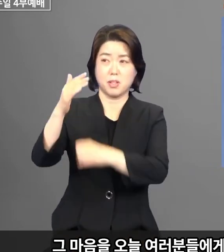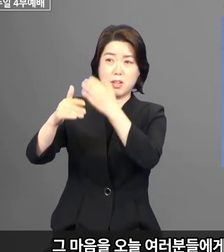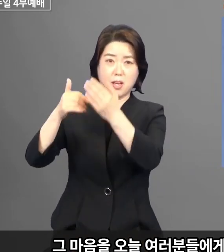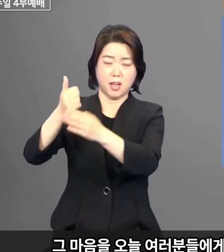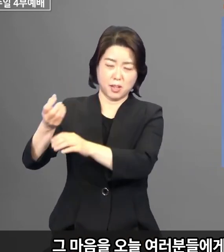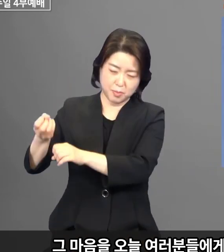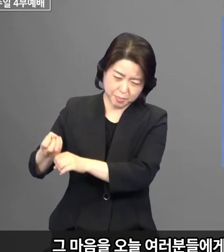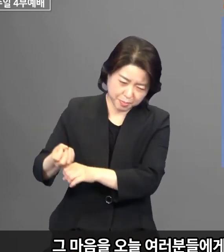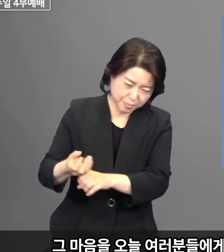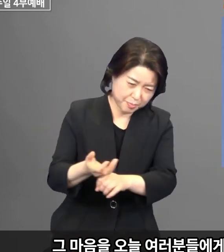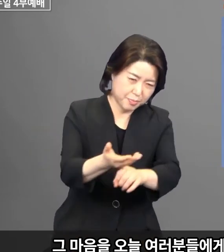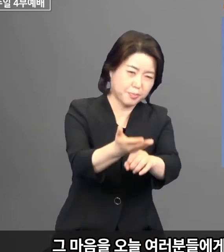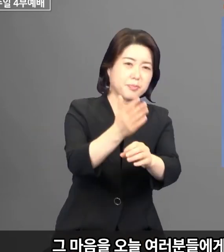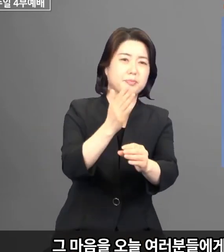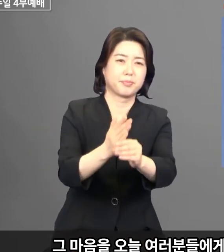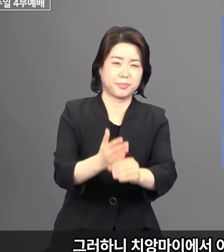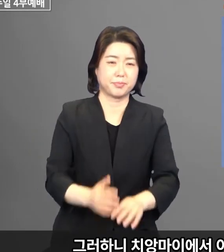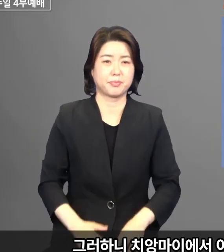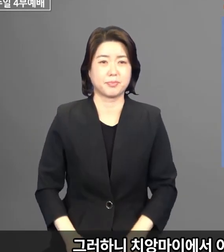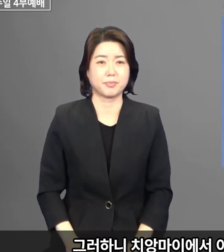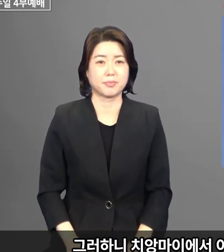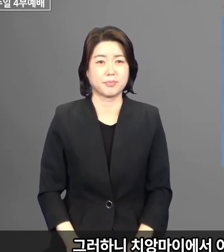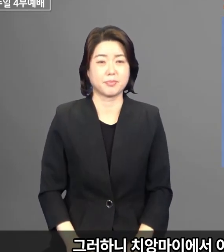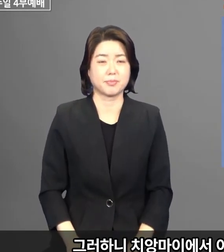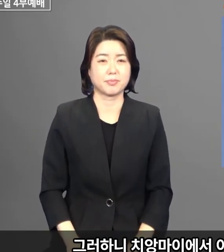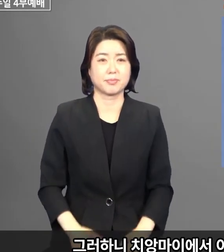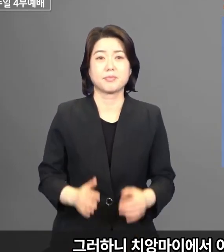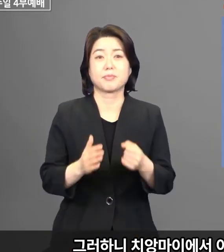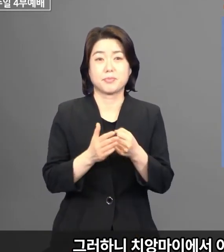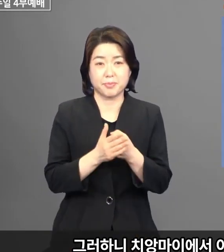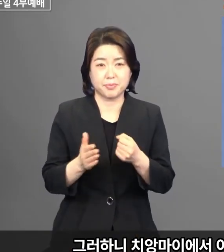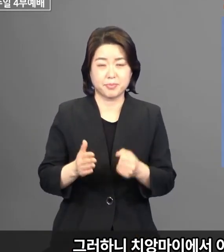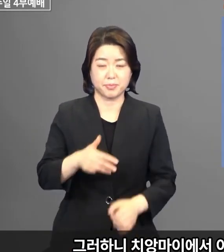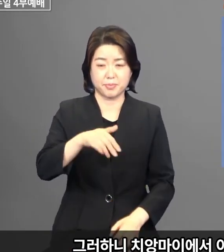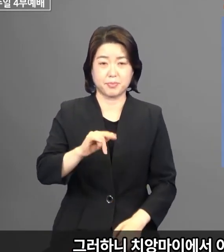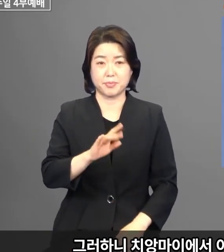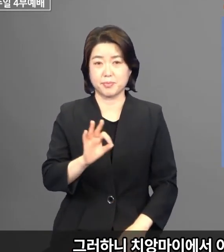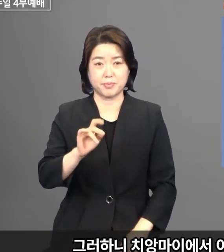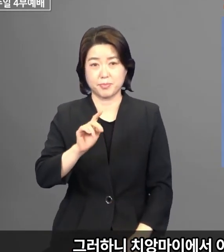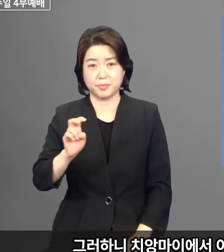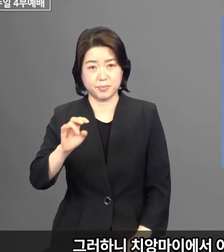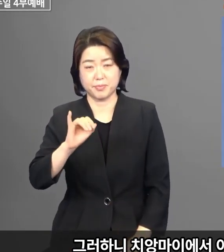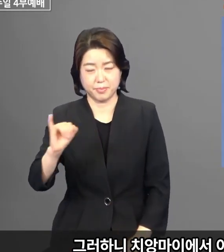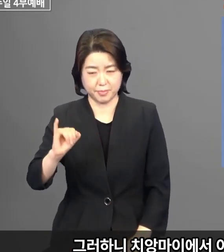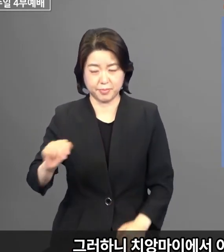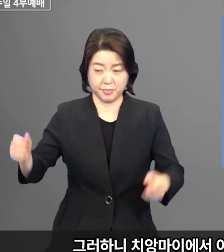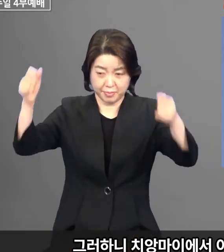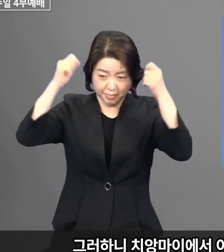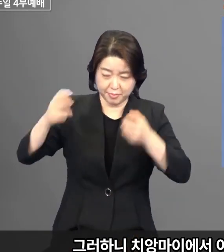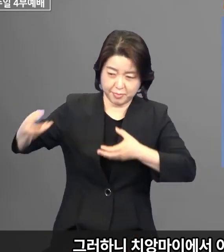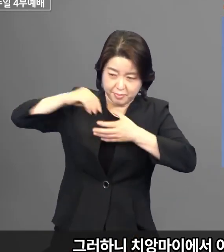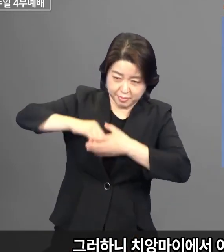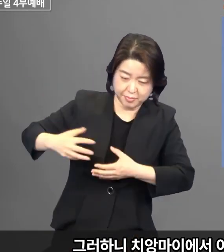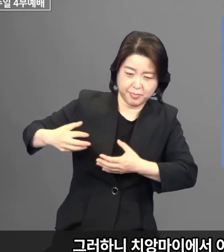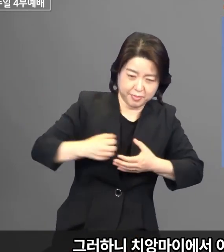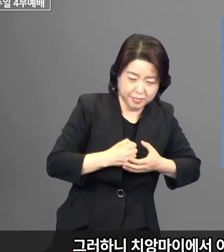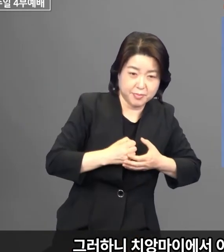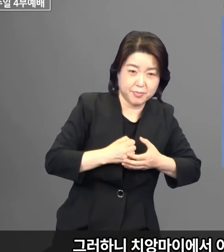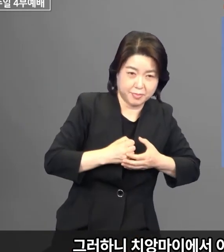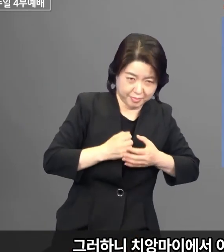하나님께서 전하고 계십니다. 그러하니 치앙마이에서 이고 지고 온 정성이 있으니